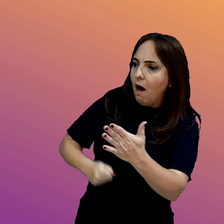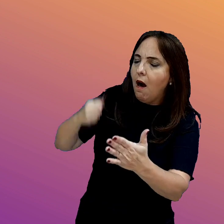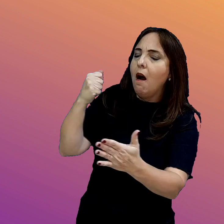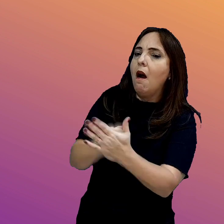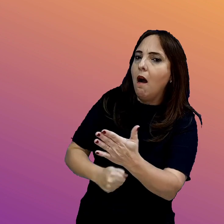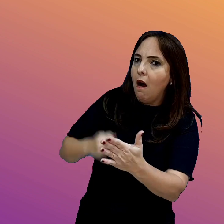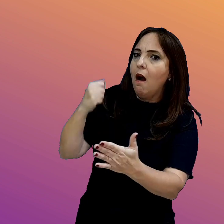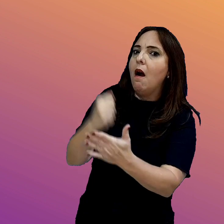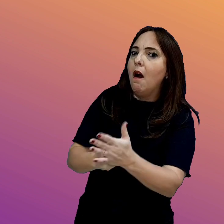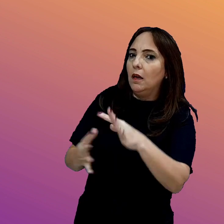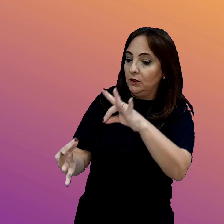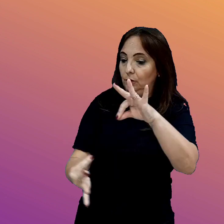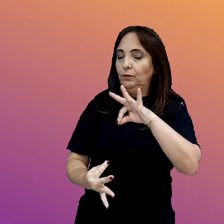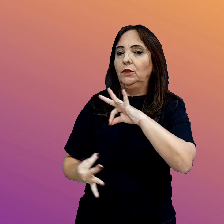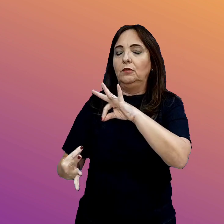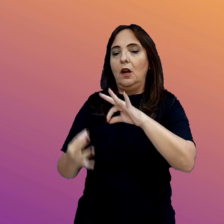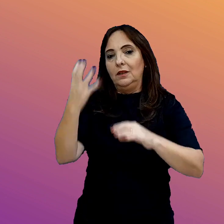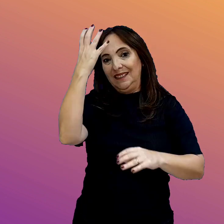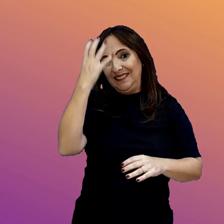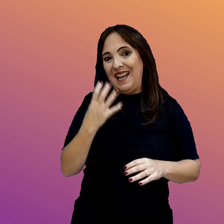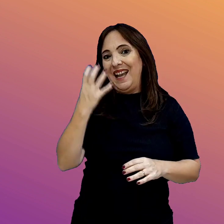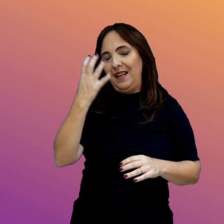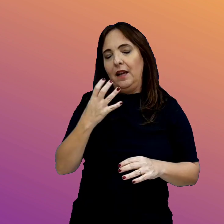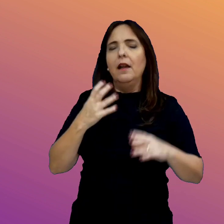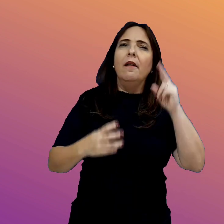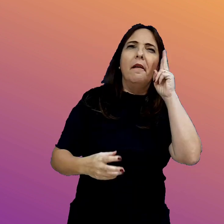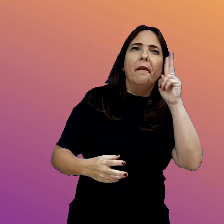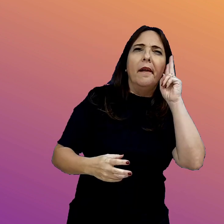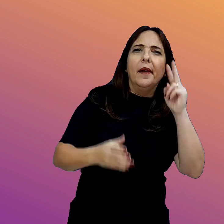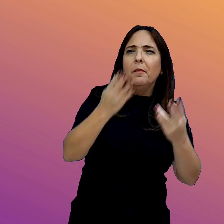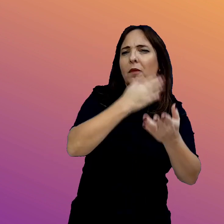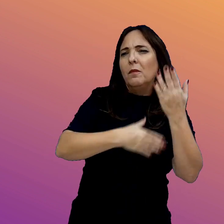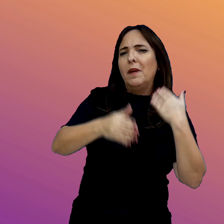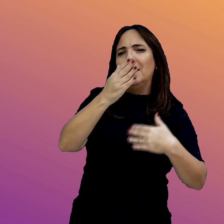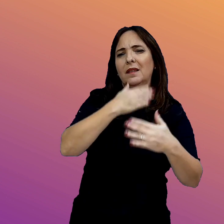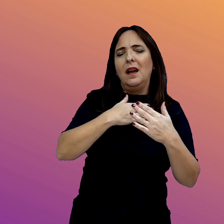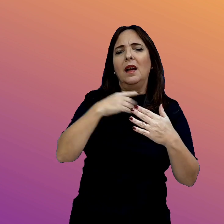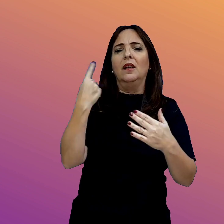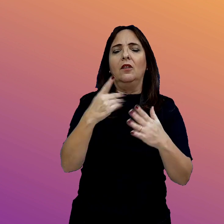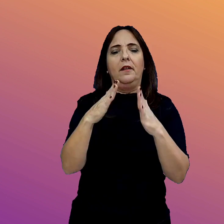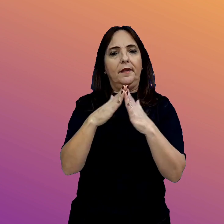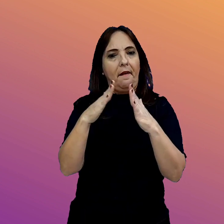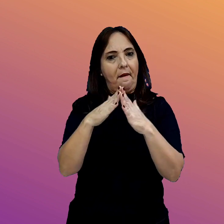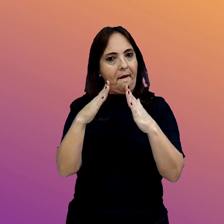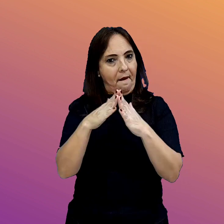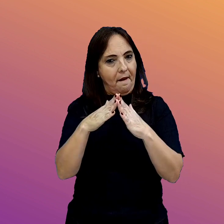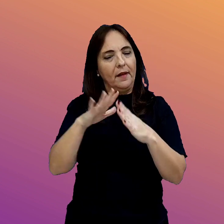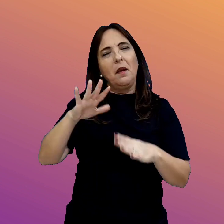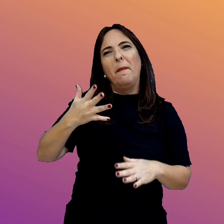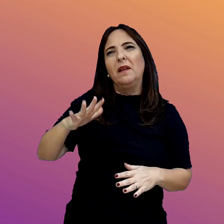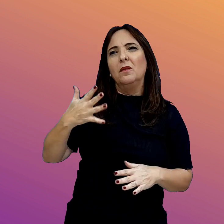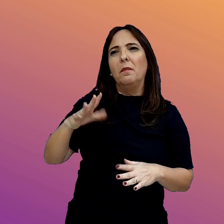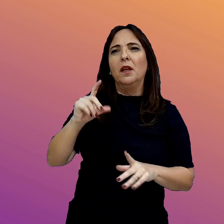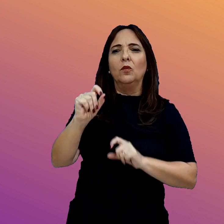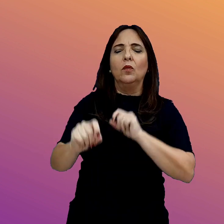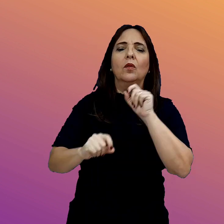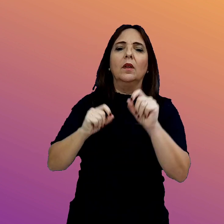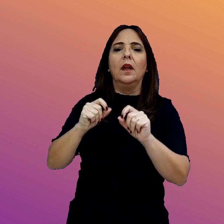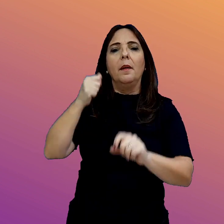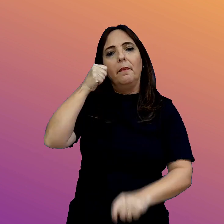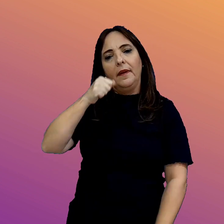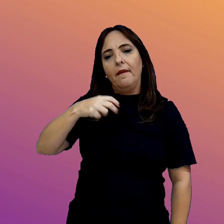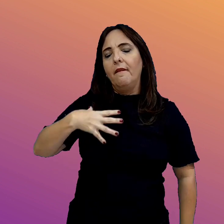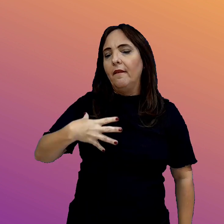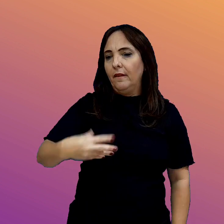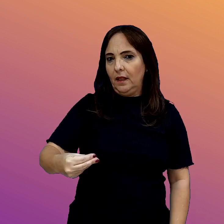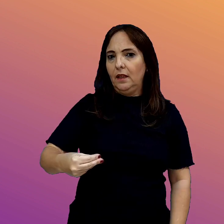lembro de uma vez, aconteceu na nossa casa, foi mais ou menos, minha filha estava bem... Meu